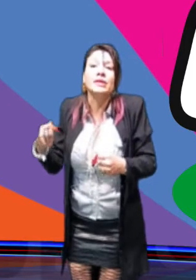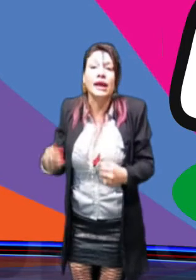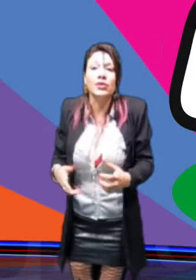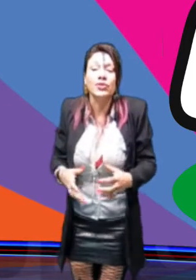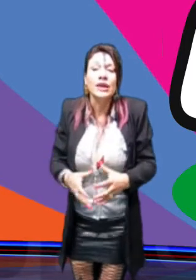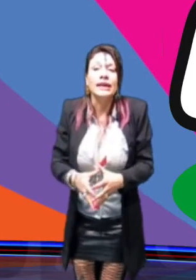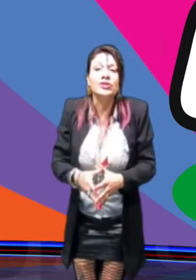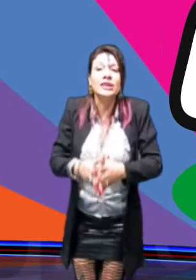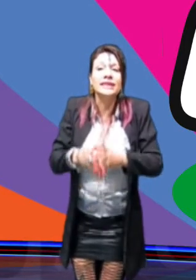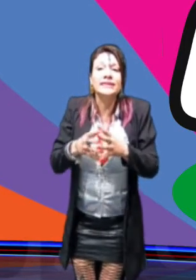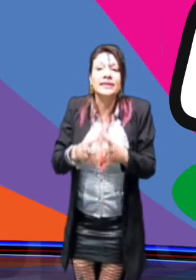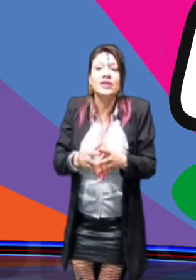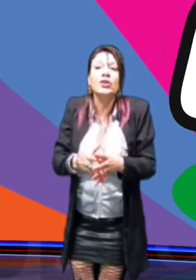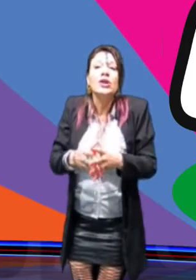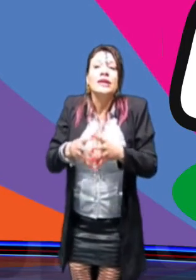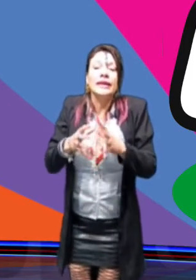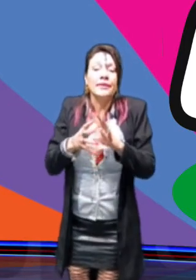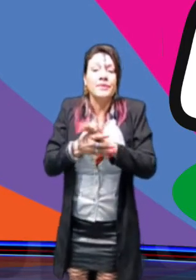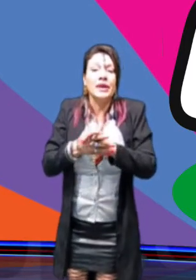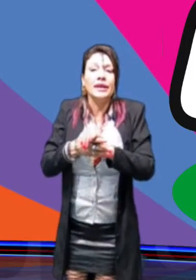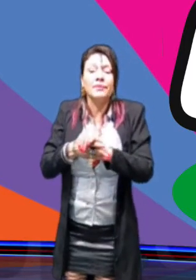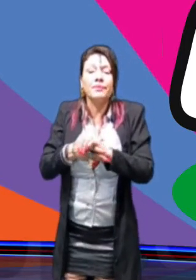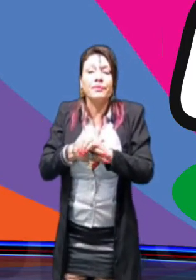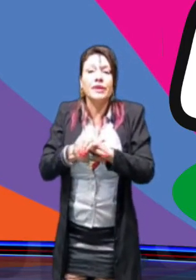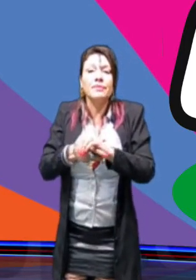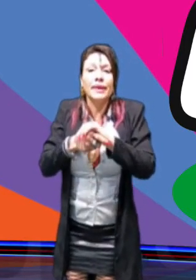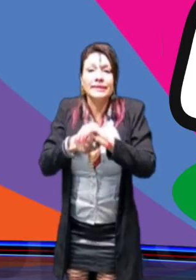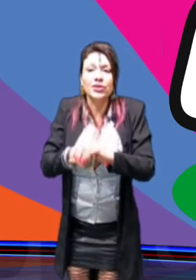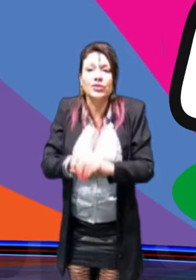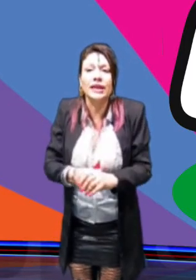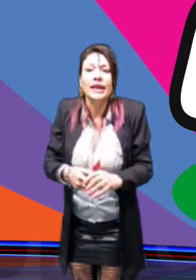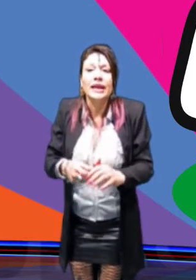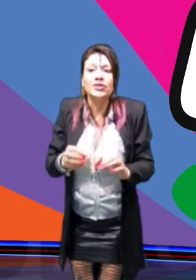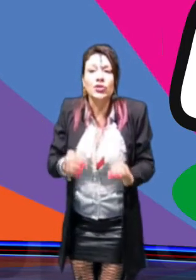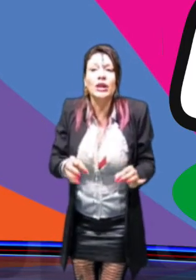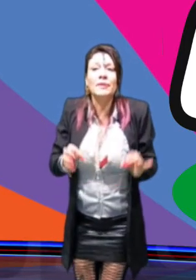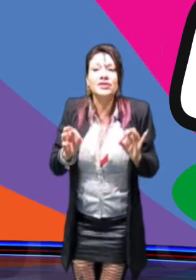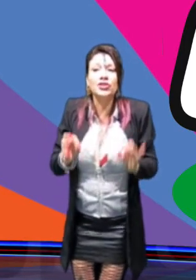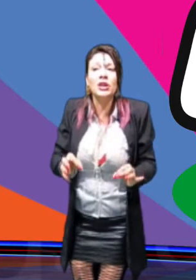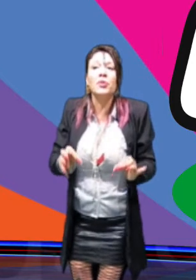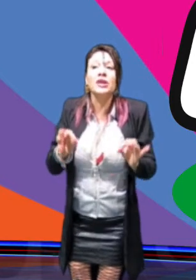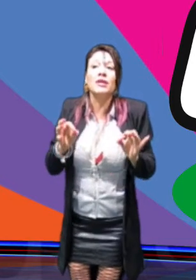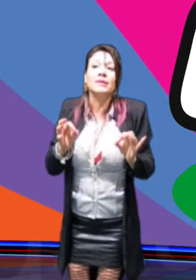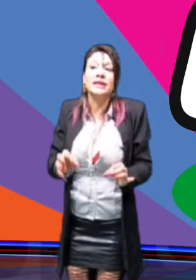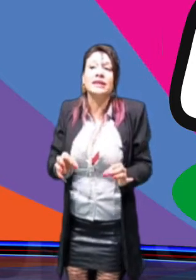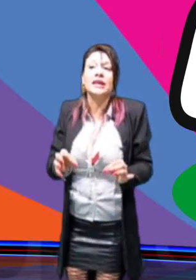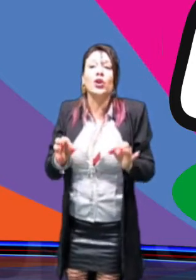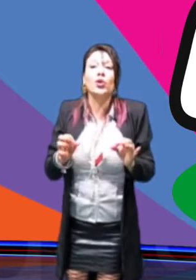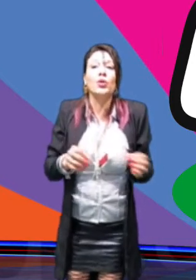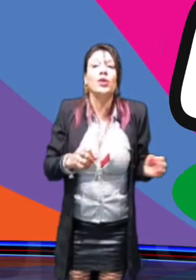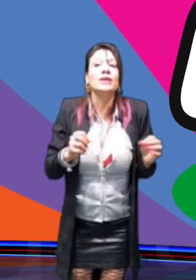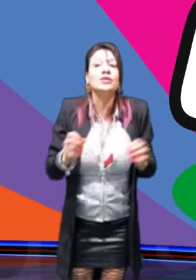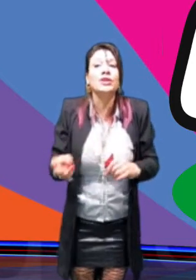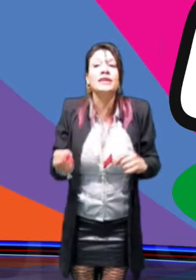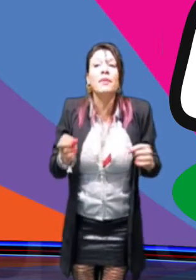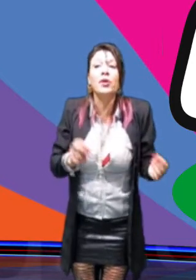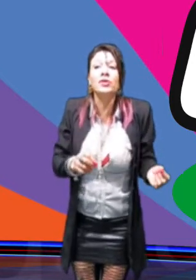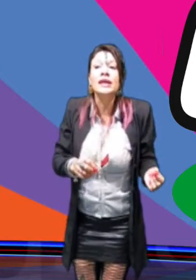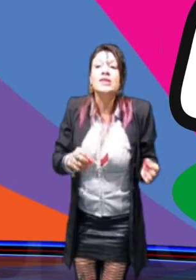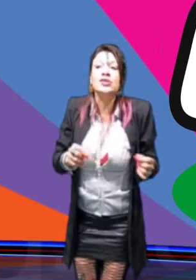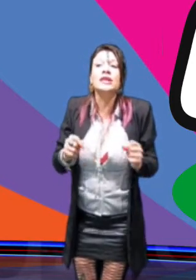solventados. Entonces, en este sentido, Massa sostiene que solo las prestaciones prestaciones por discapacidad en los rubros de educación y de